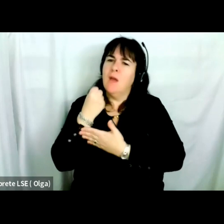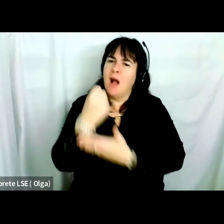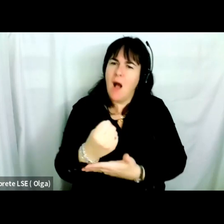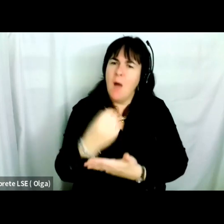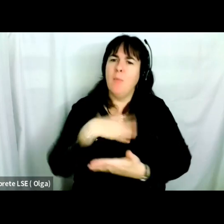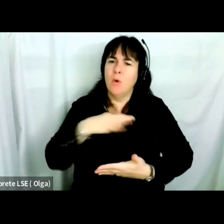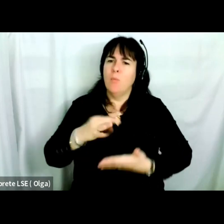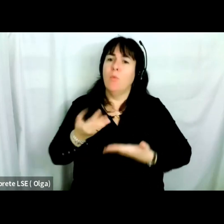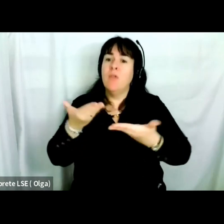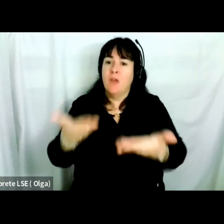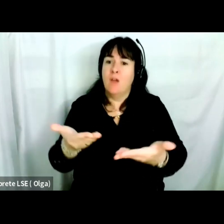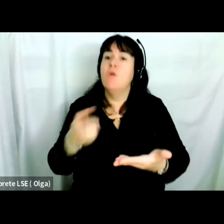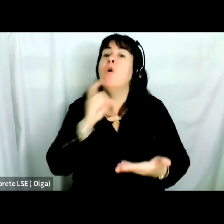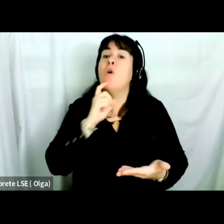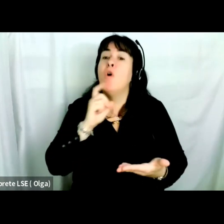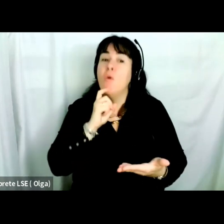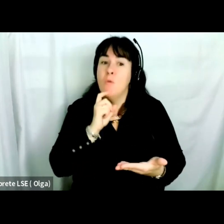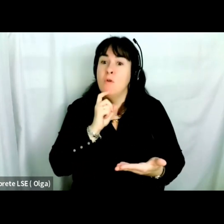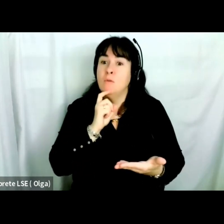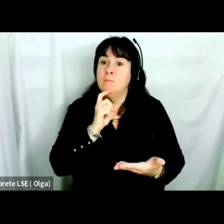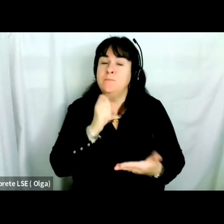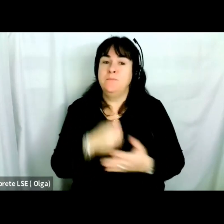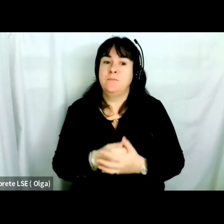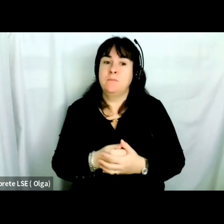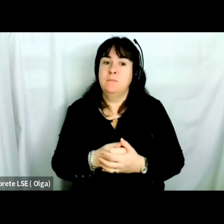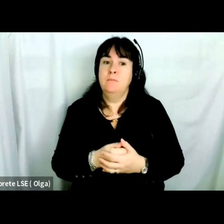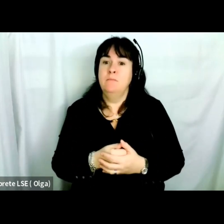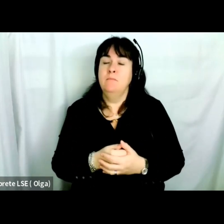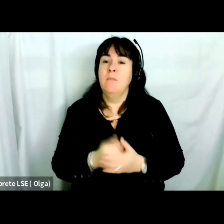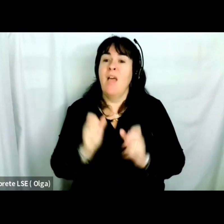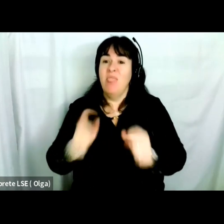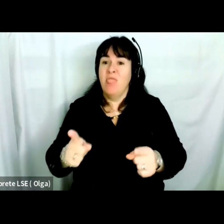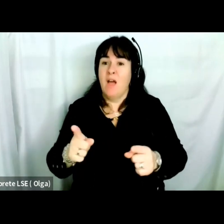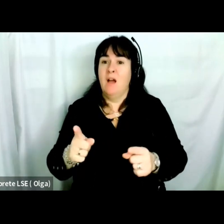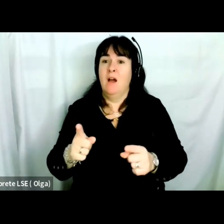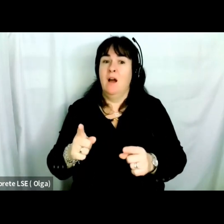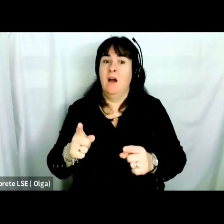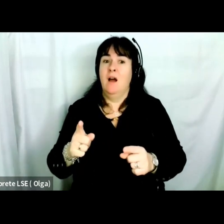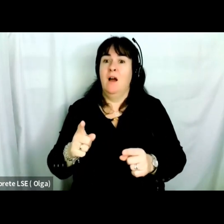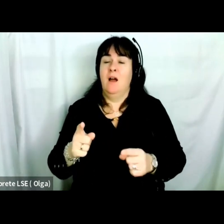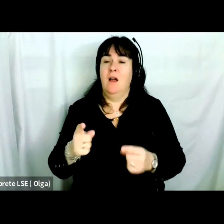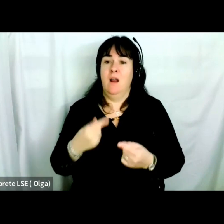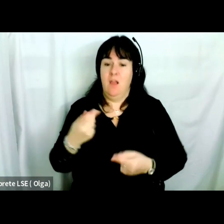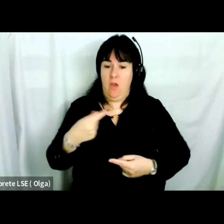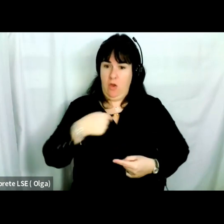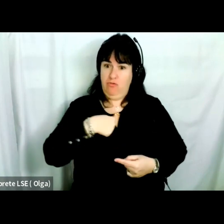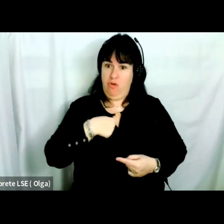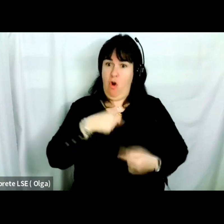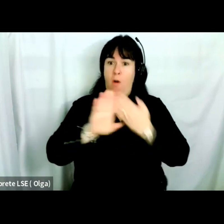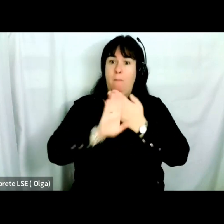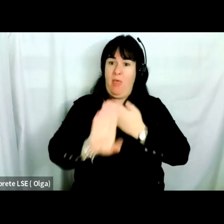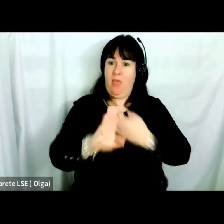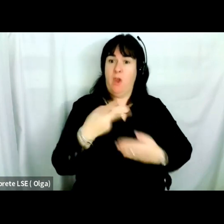ayuda? A través de facilitar la comunicación entre las partes que tienen el problema.